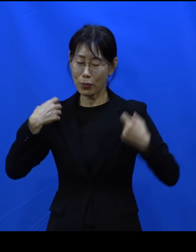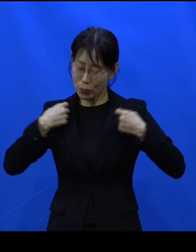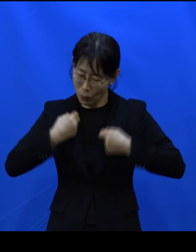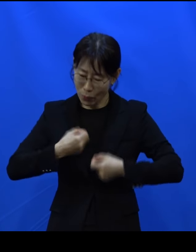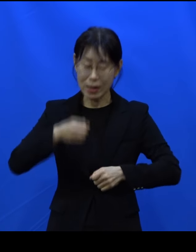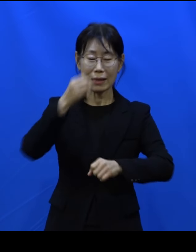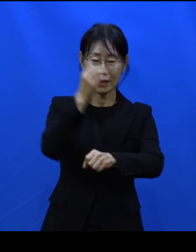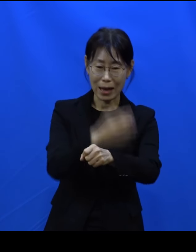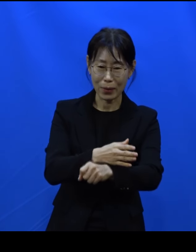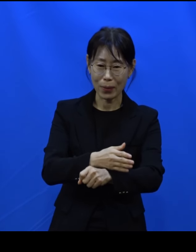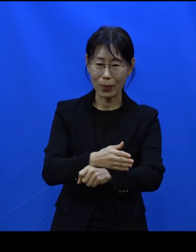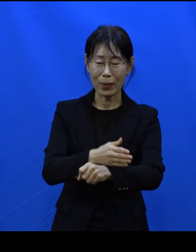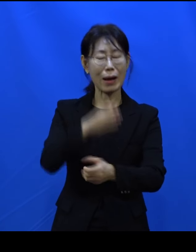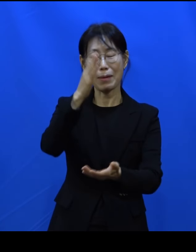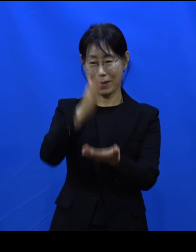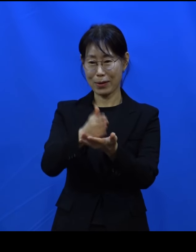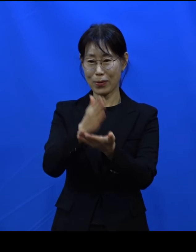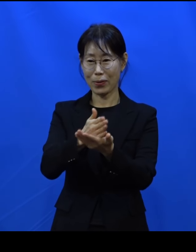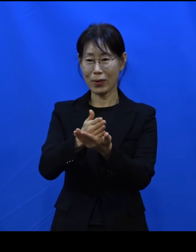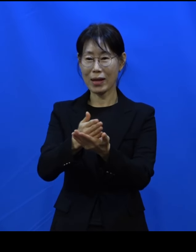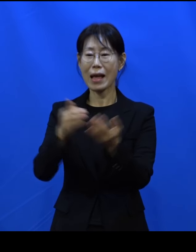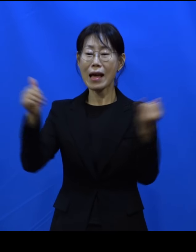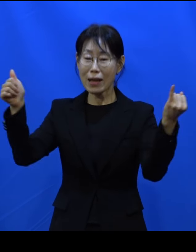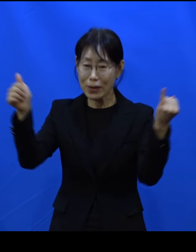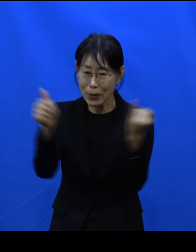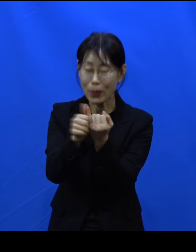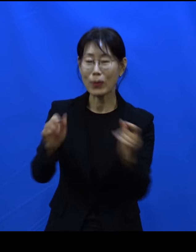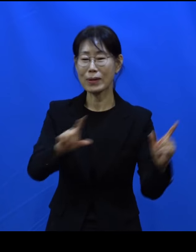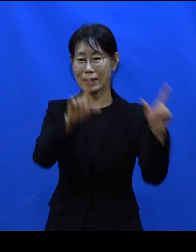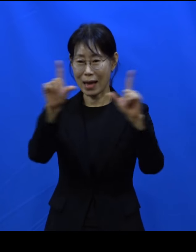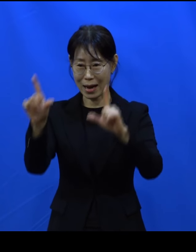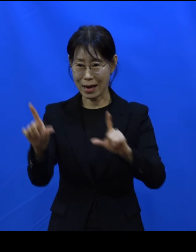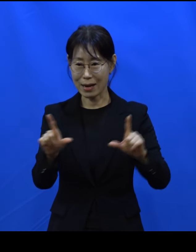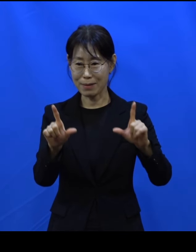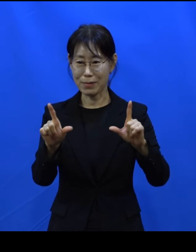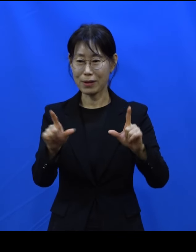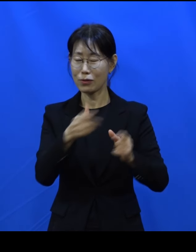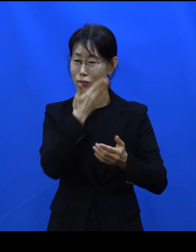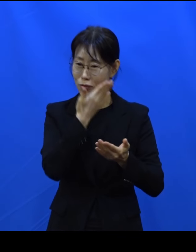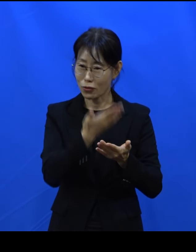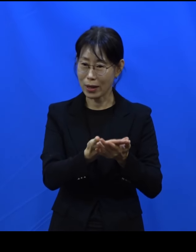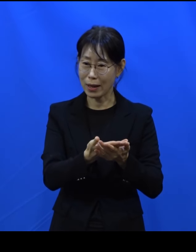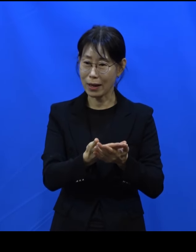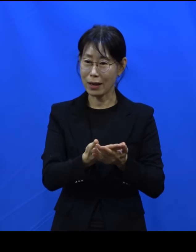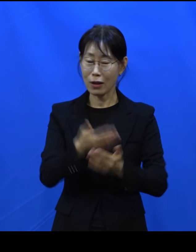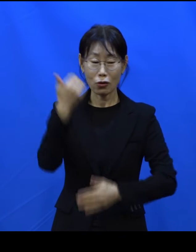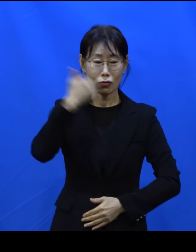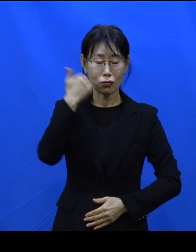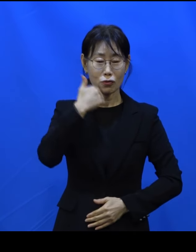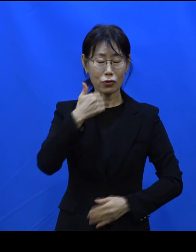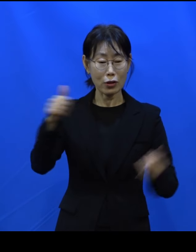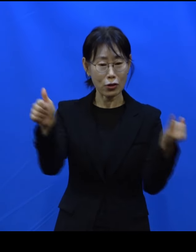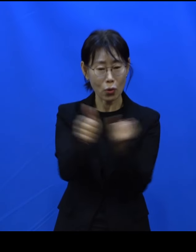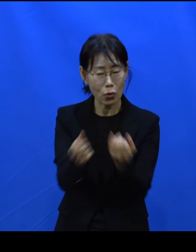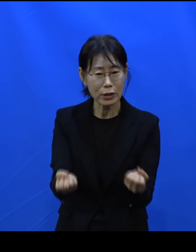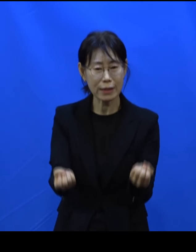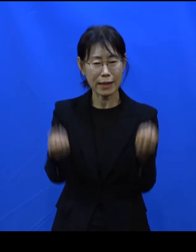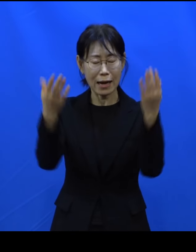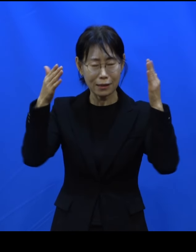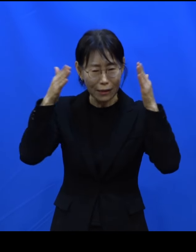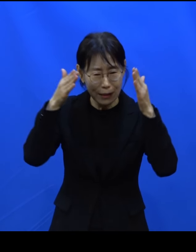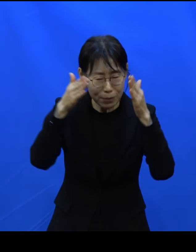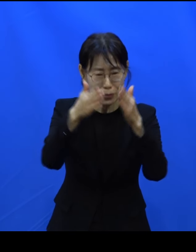요즘 다뤄지잖아요. 예, 또 사람들이 결혼식 날에 너무 많은 비중을 둬요. 결혼식이